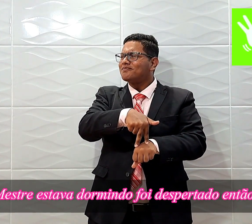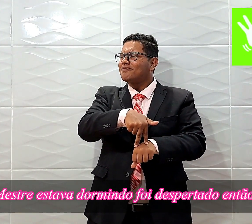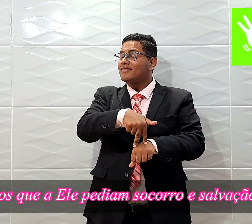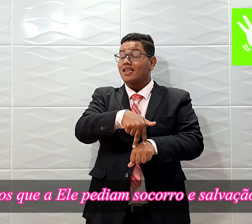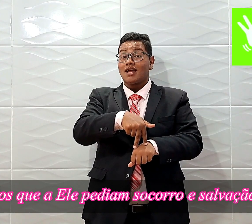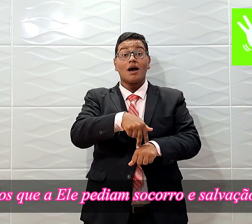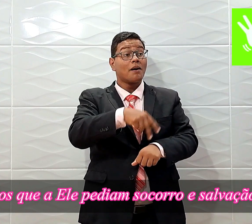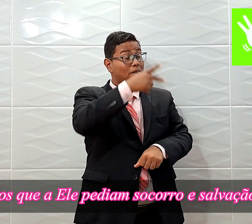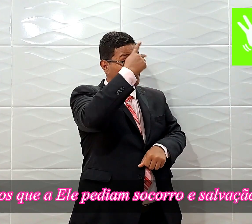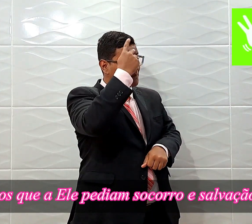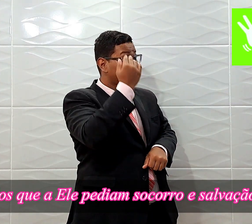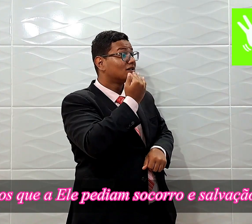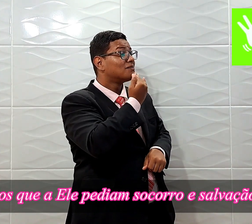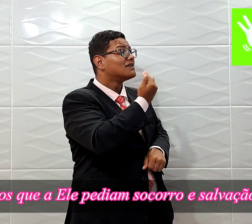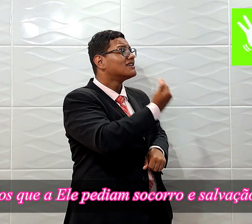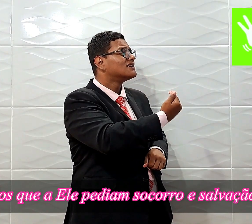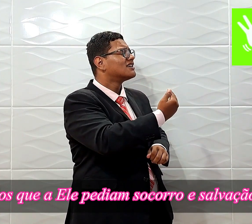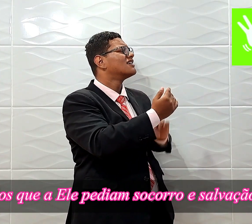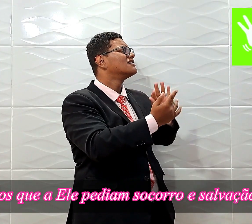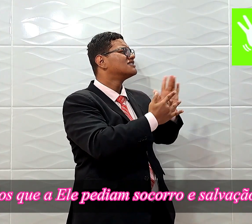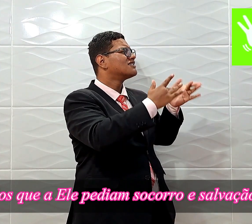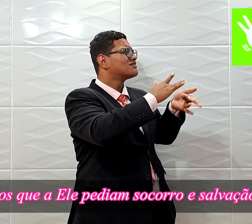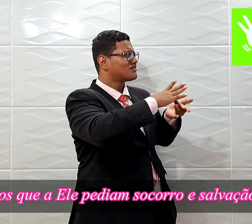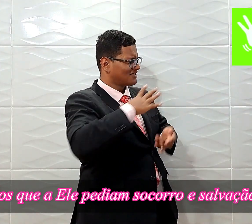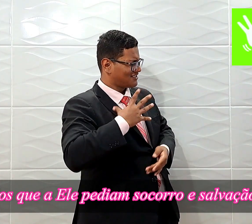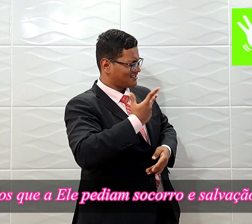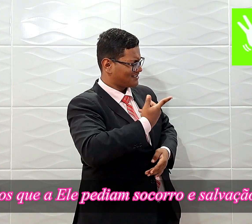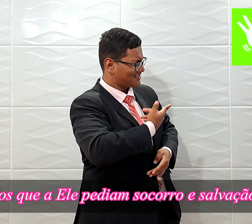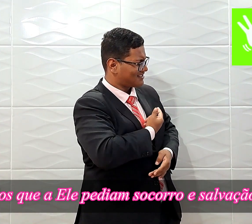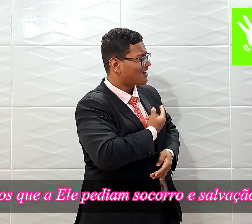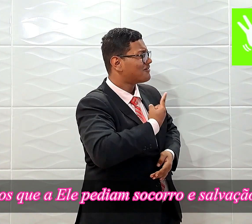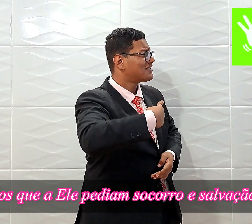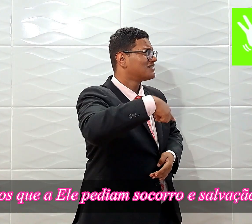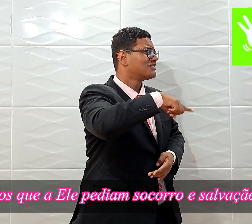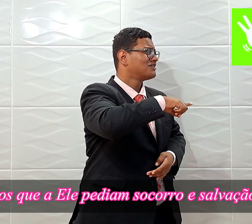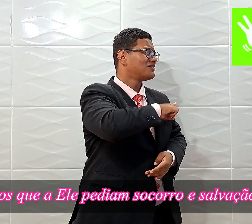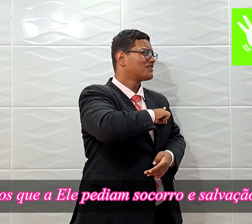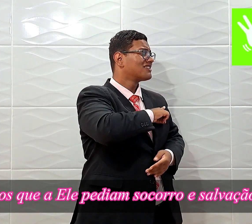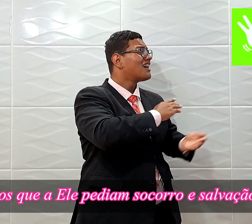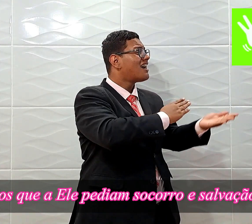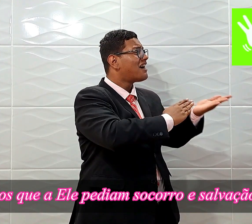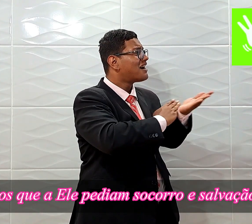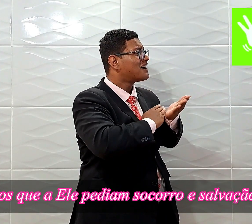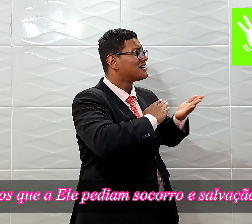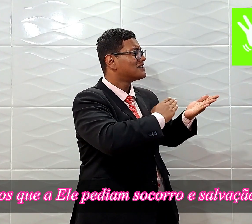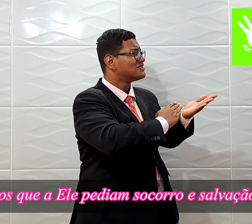Pelos que a ele pediam Socorro e